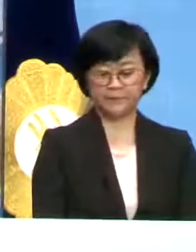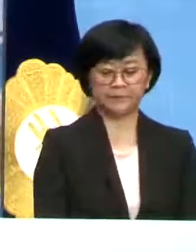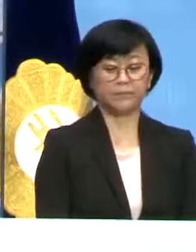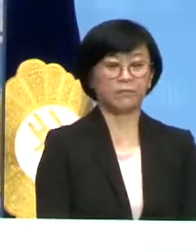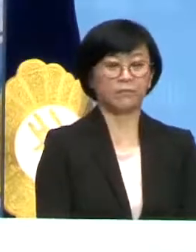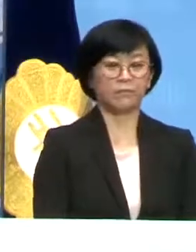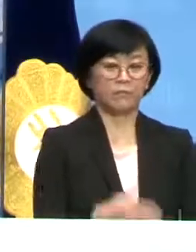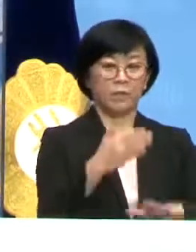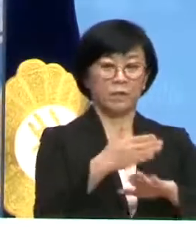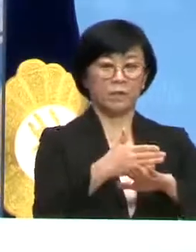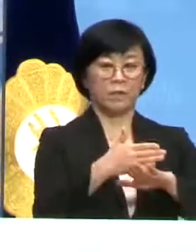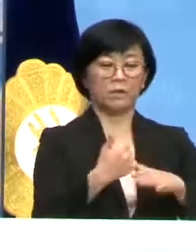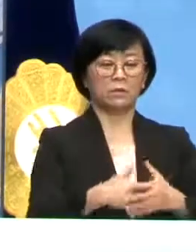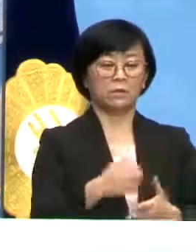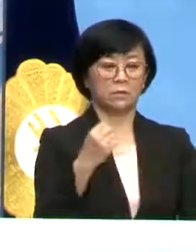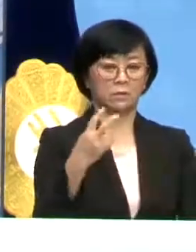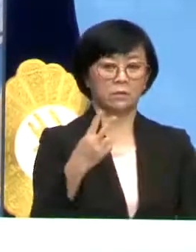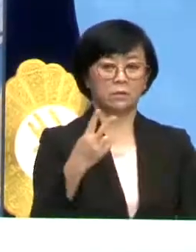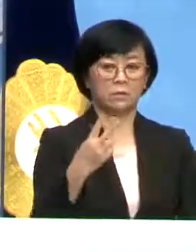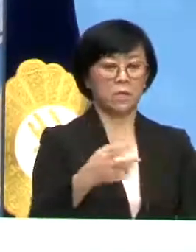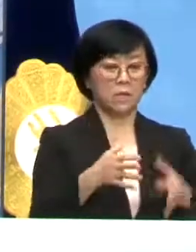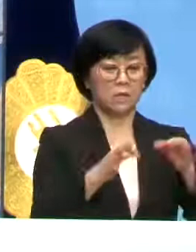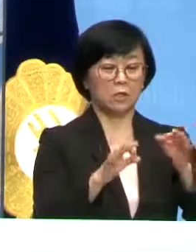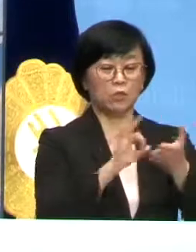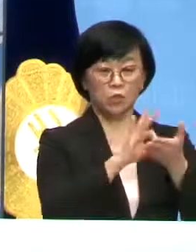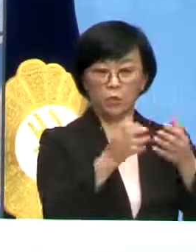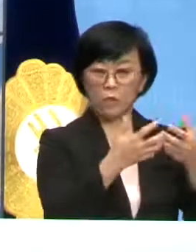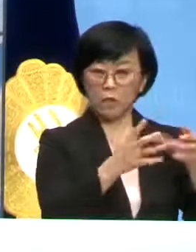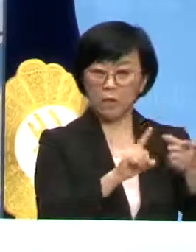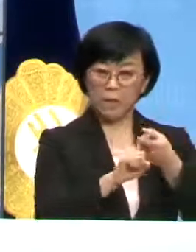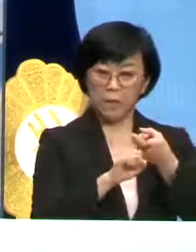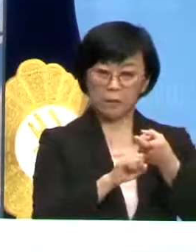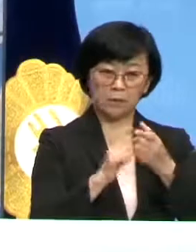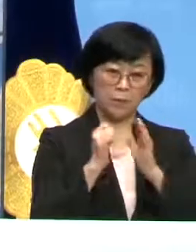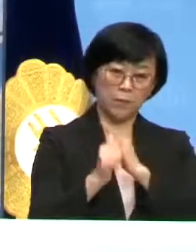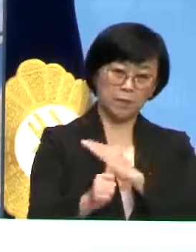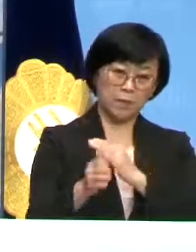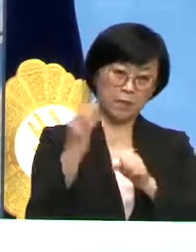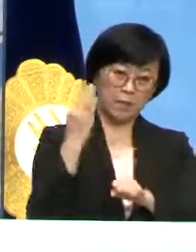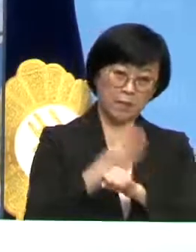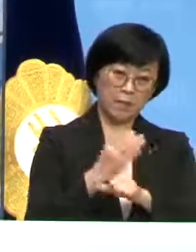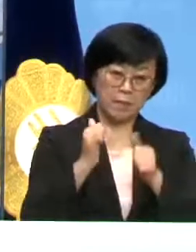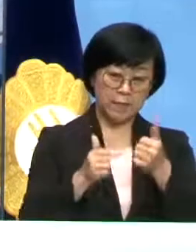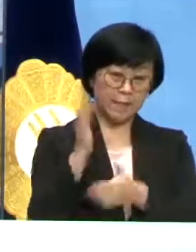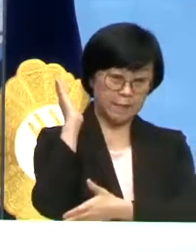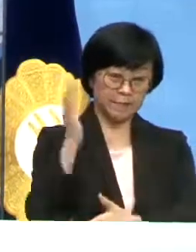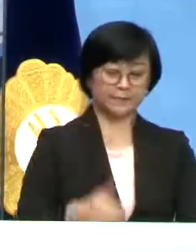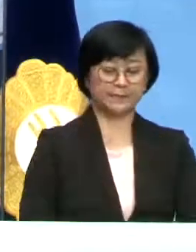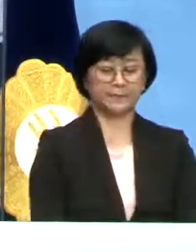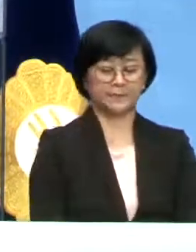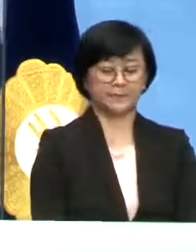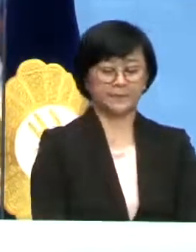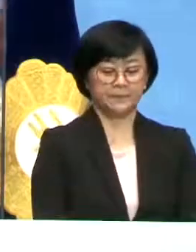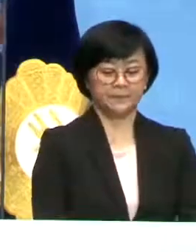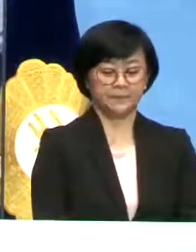아 네 감사합니다 그리고 이제 금융소비자 연맹에 조연행 대표님께서 도 간단하게 있어 말씀드리겠습니다